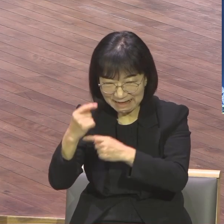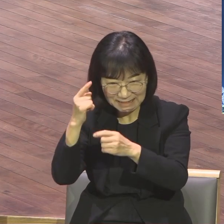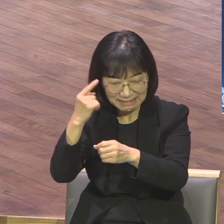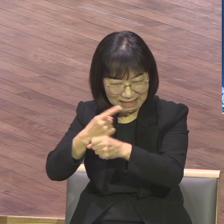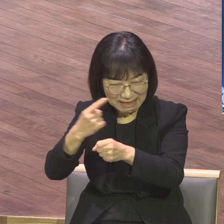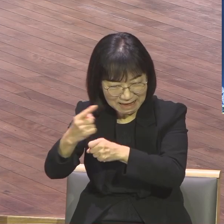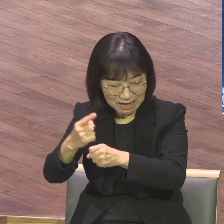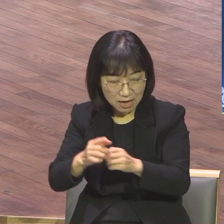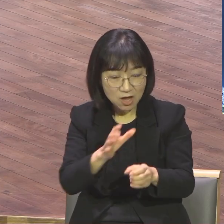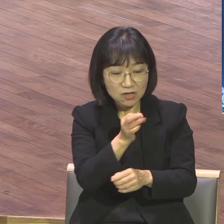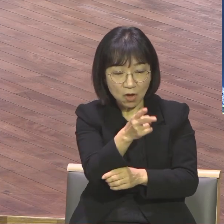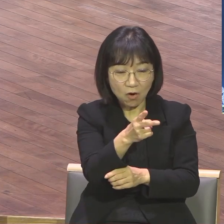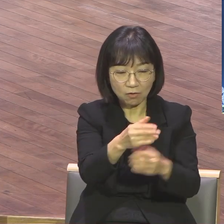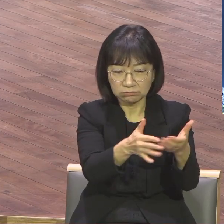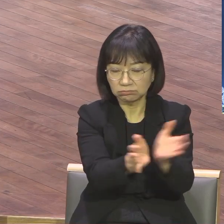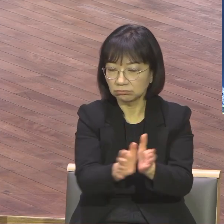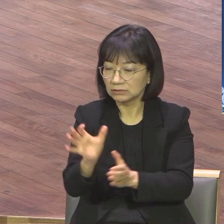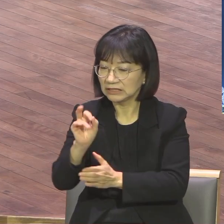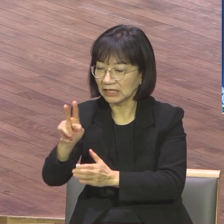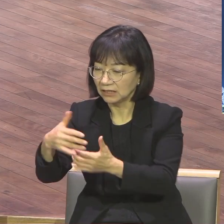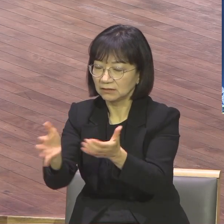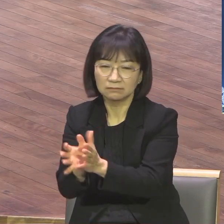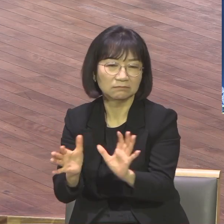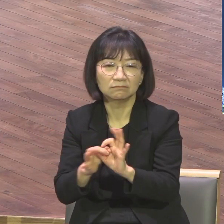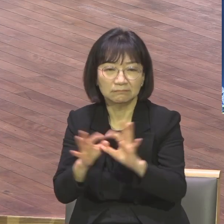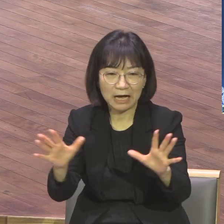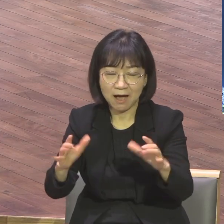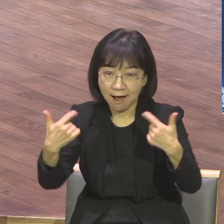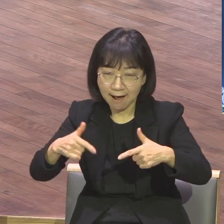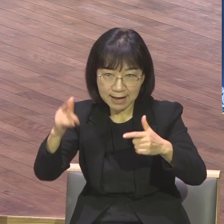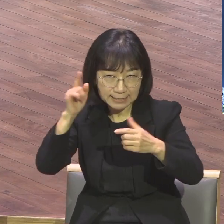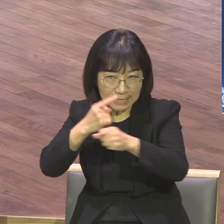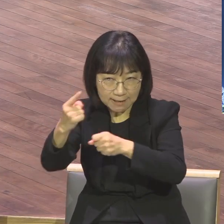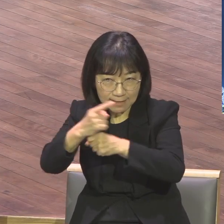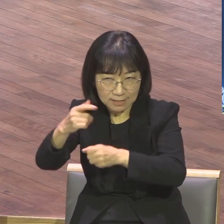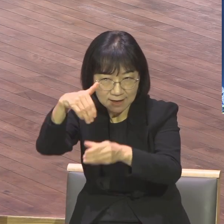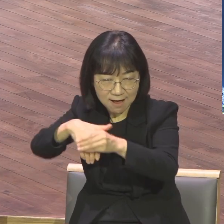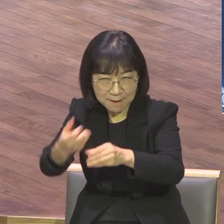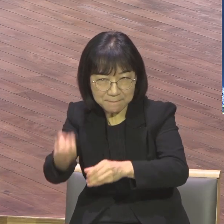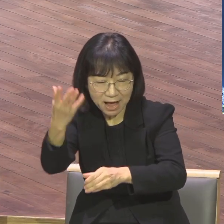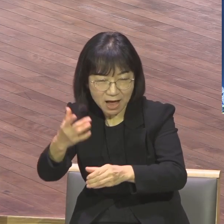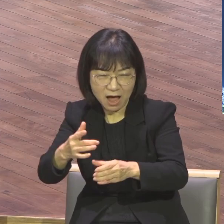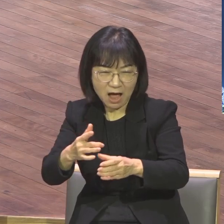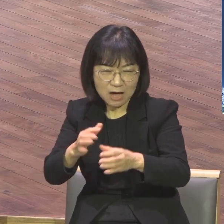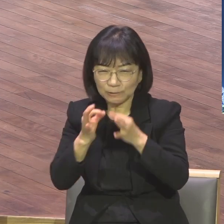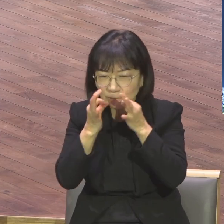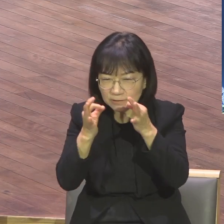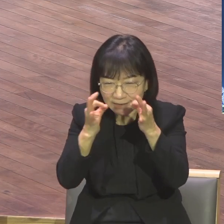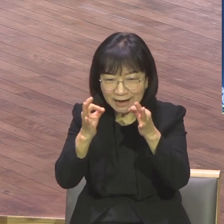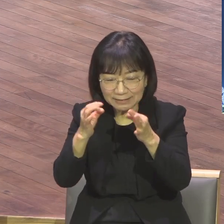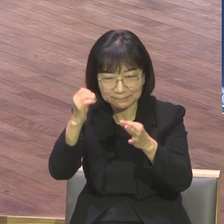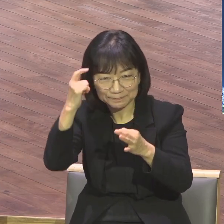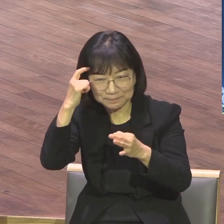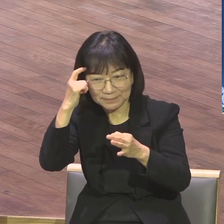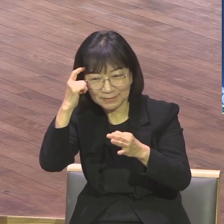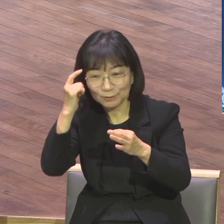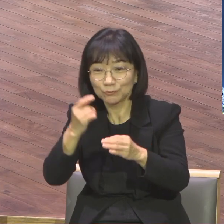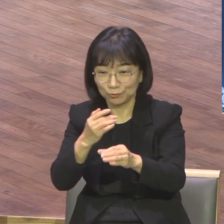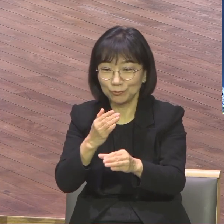뭐 여당이든 야당이든 무슨 뭐 새롭게 신당을 창당하든